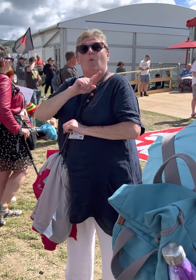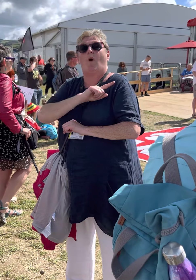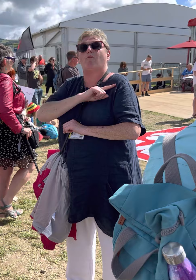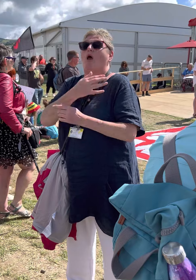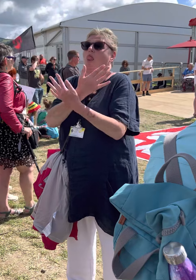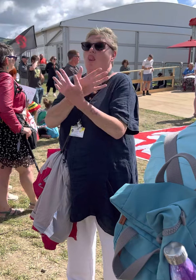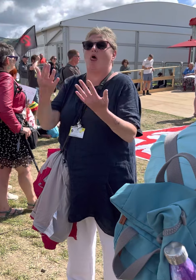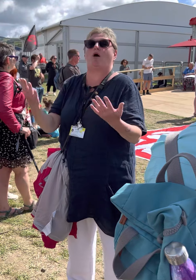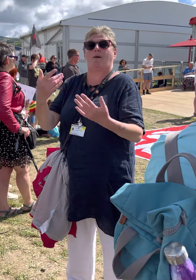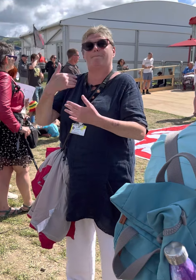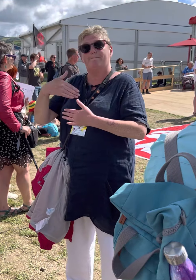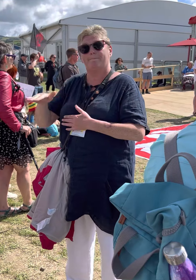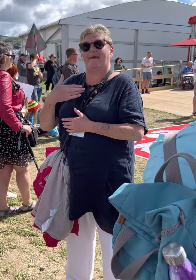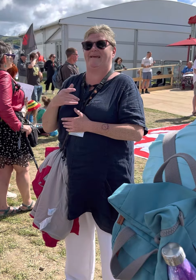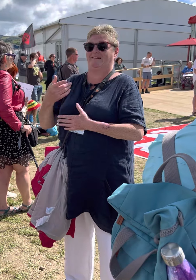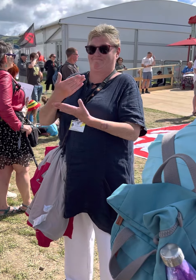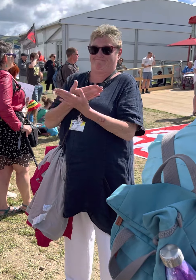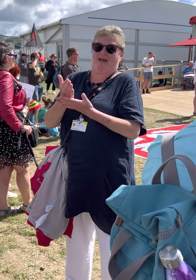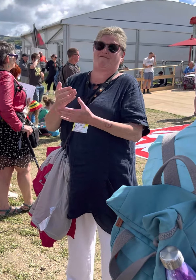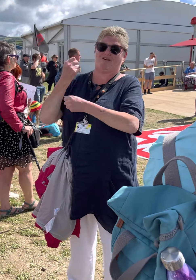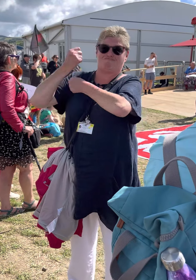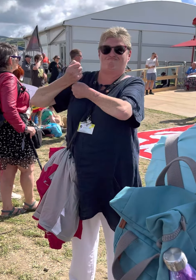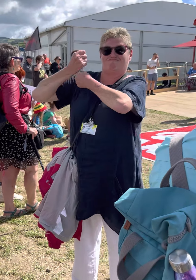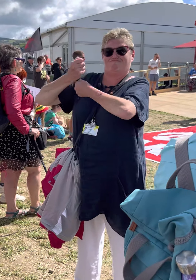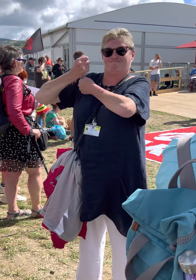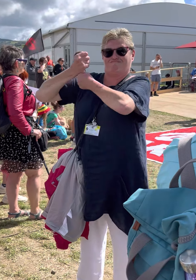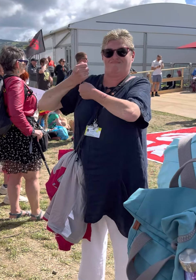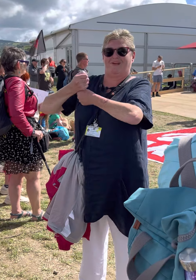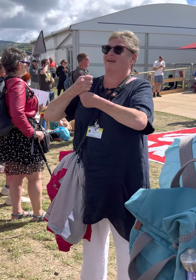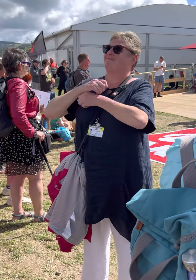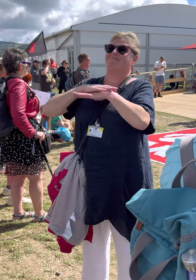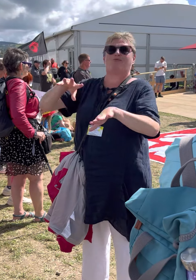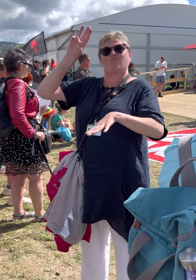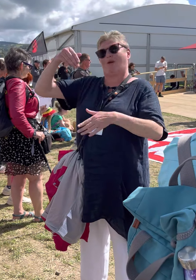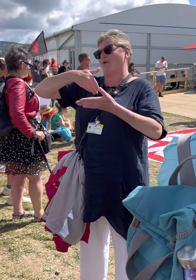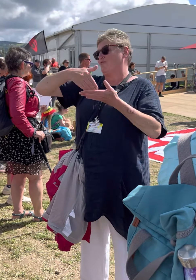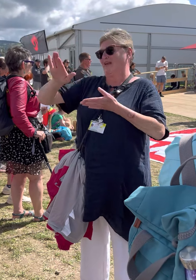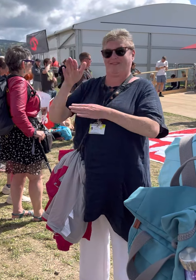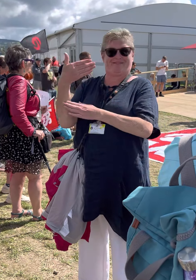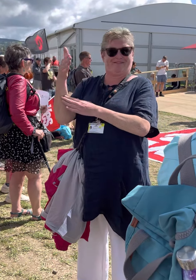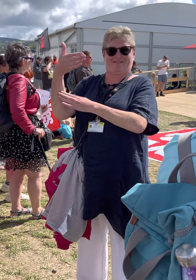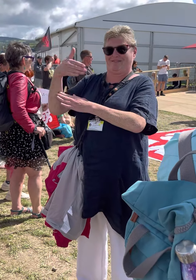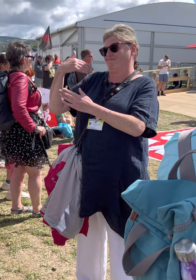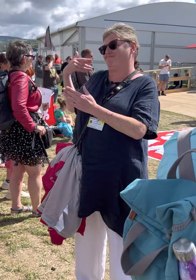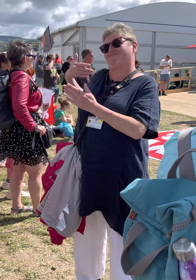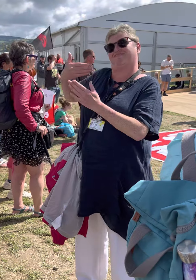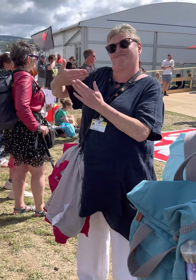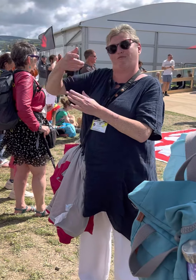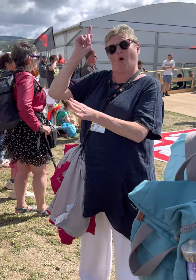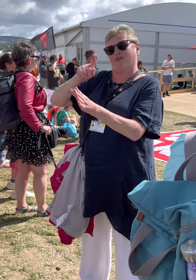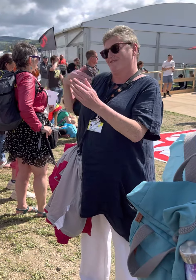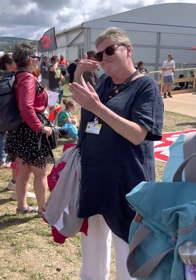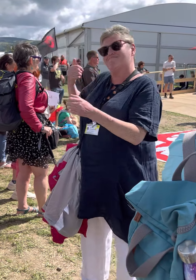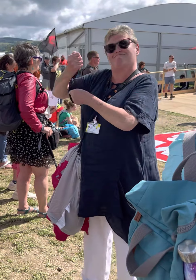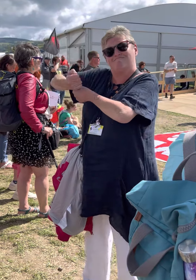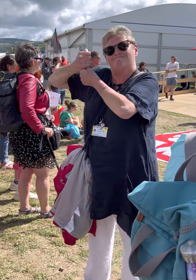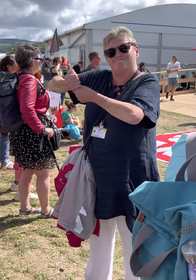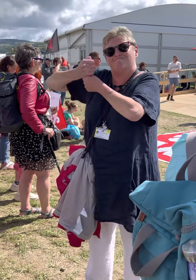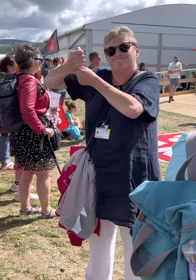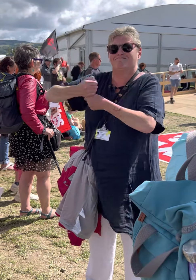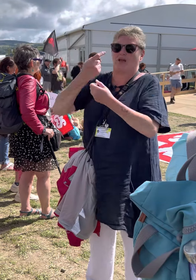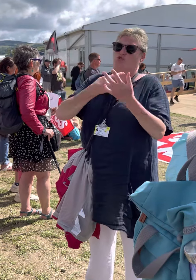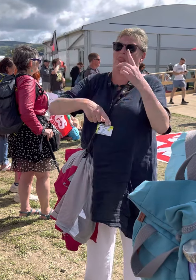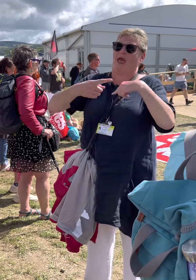nifer ohonoch chi wedi bod yn rhan o'n ralis nid yw Cymru ar Werth dyn ni wedi bod yn cynnal dros y flwyddyn diwetha. Mis